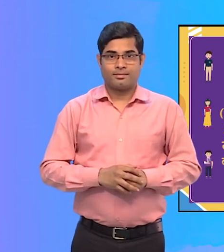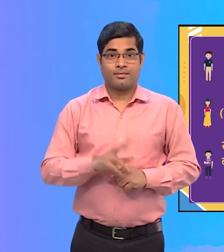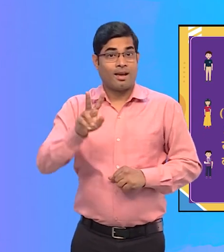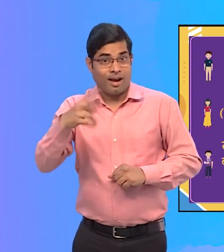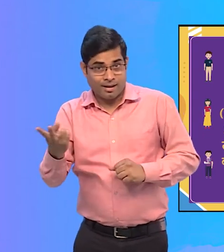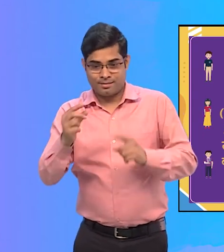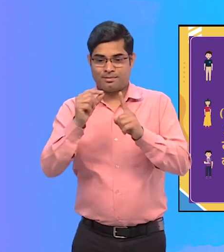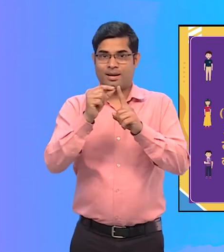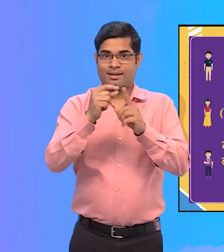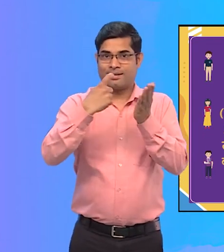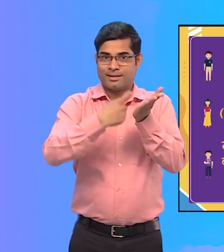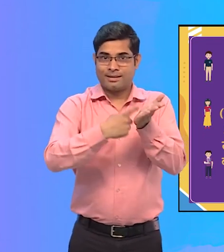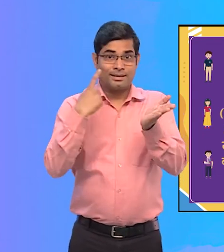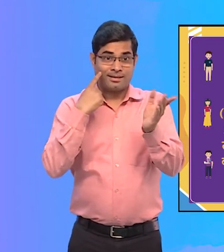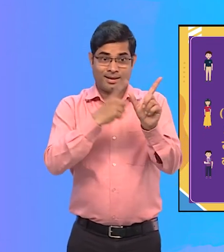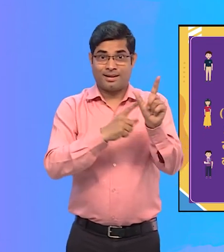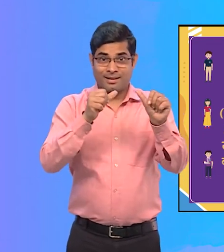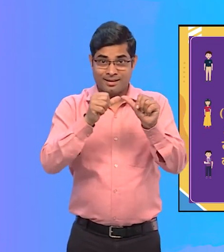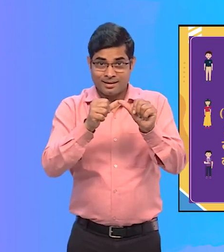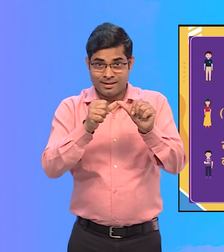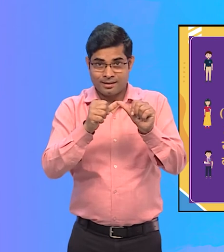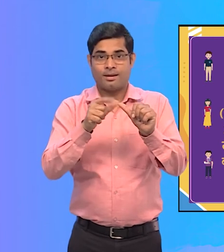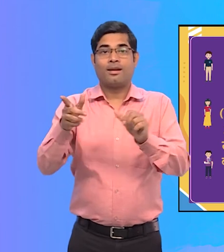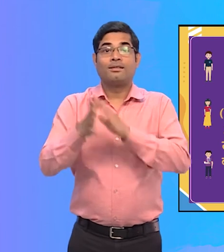है और प्रिया जिसका पैर टूटा हुआ है